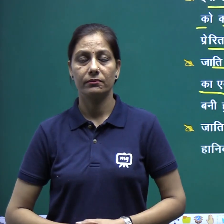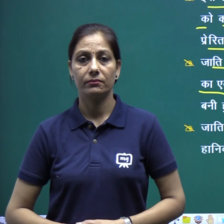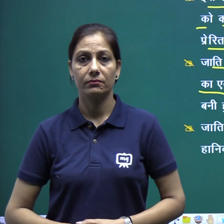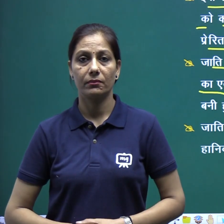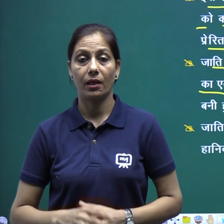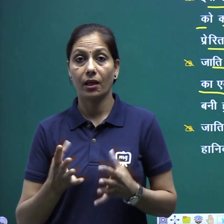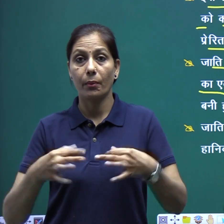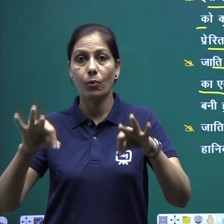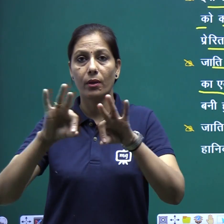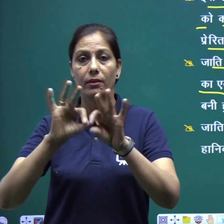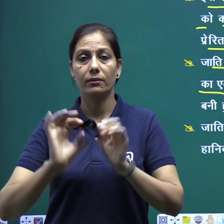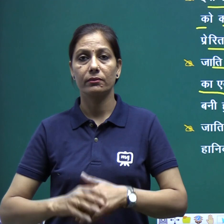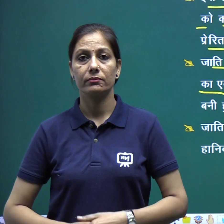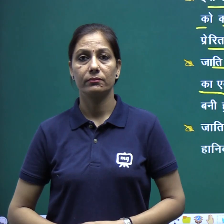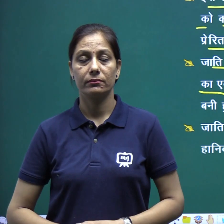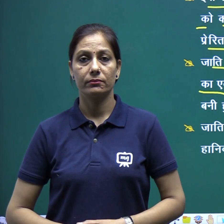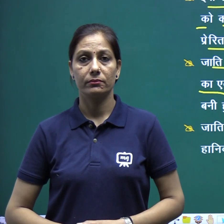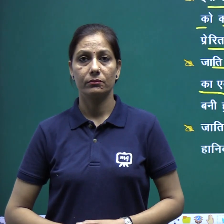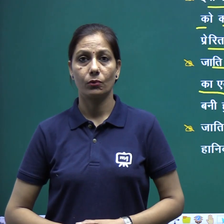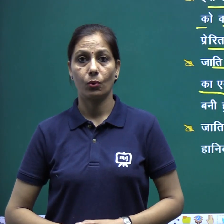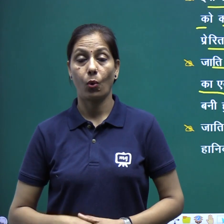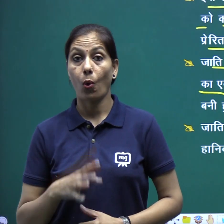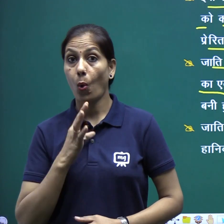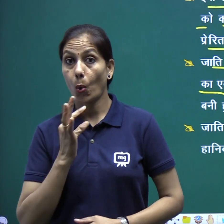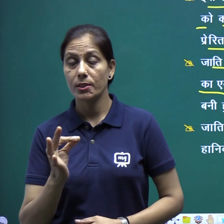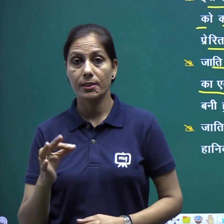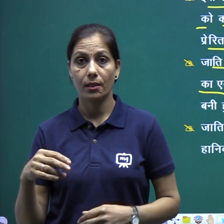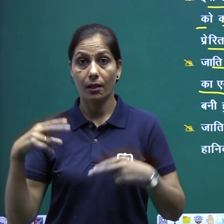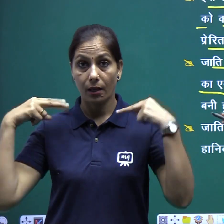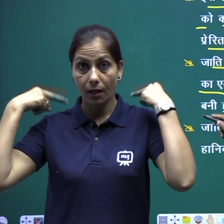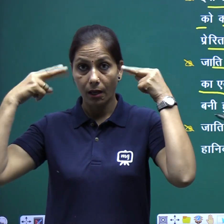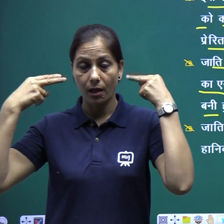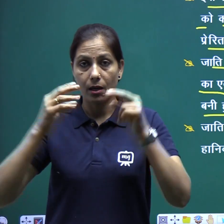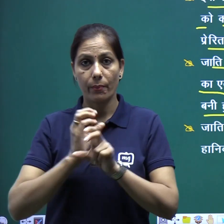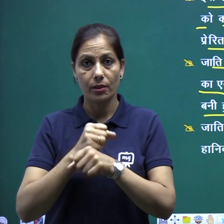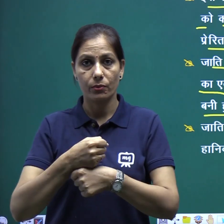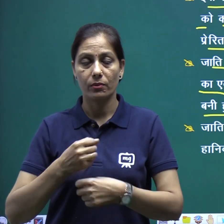एक प्रमुख व प्रत्यक्ष कारण बनी हुई है।